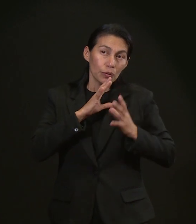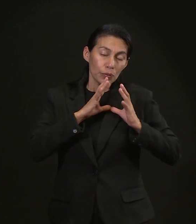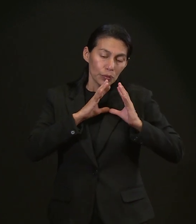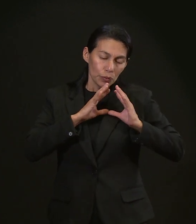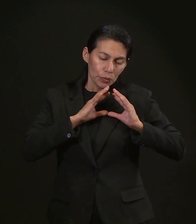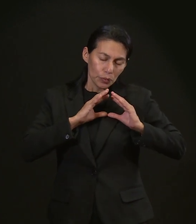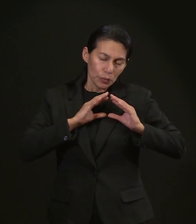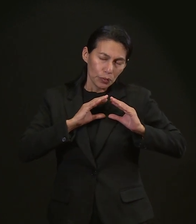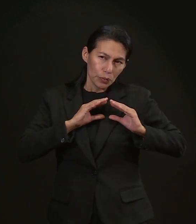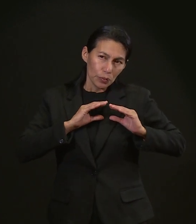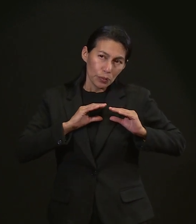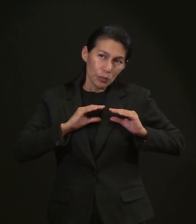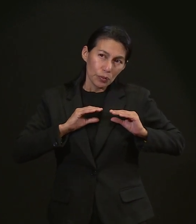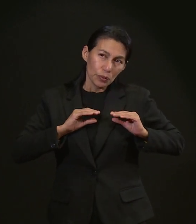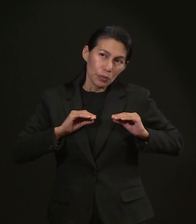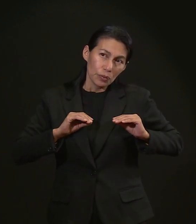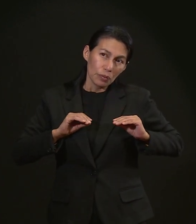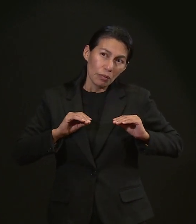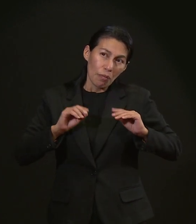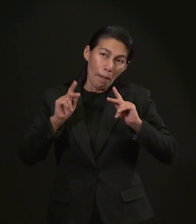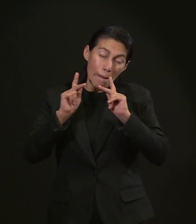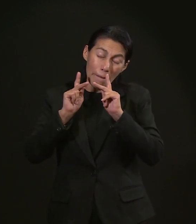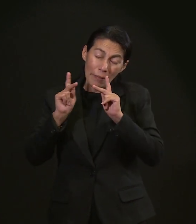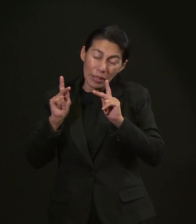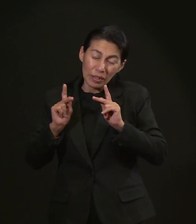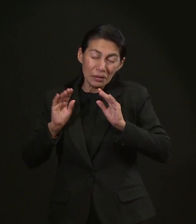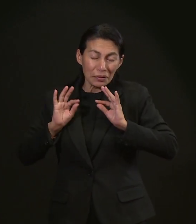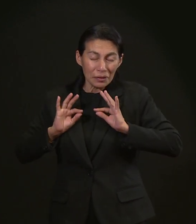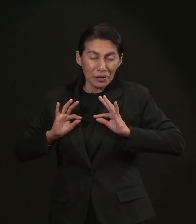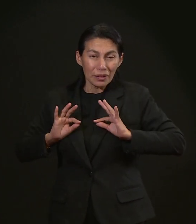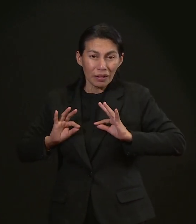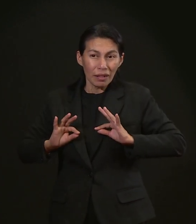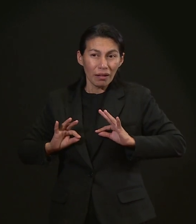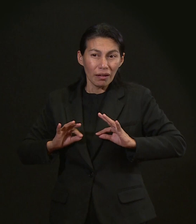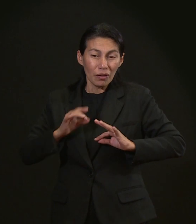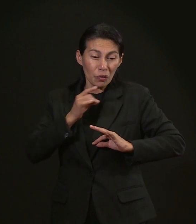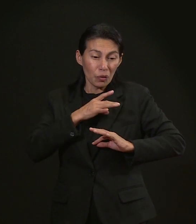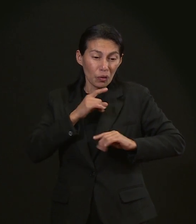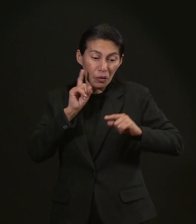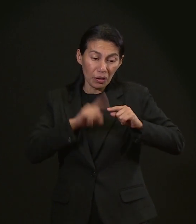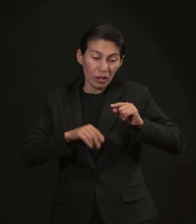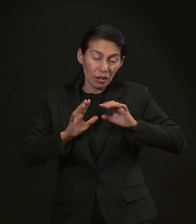y él me rescató de mi dolor porque yo estaba sufriendo mucho